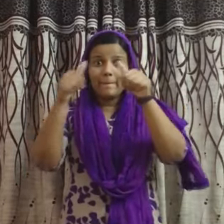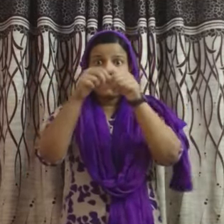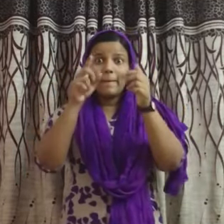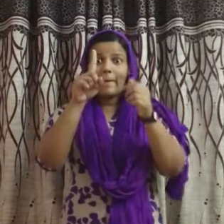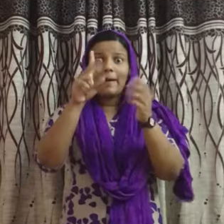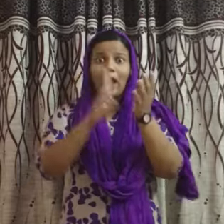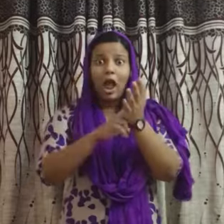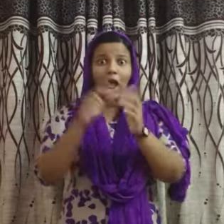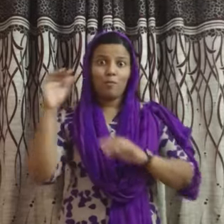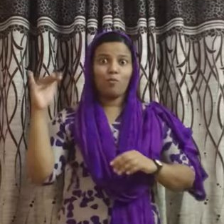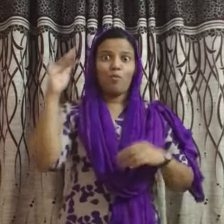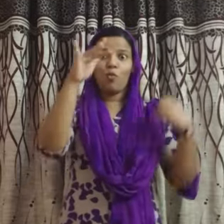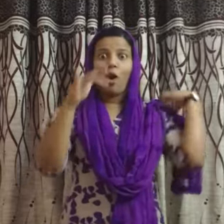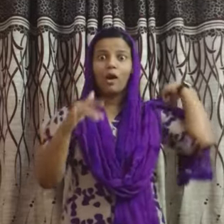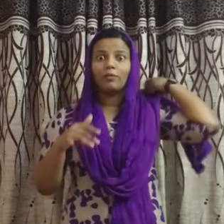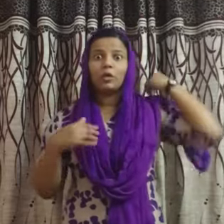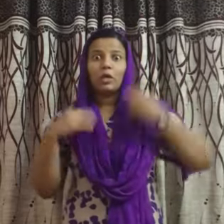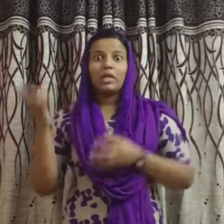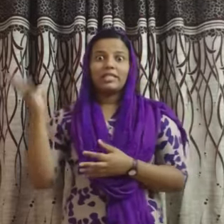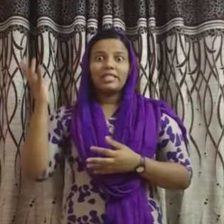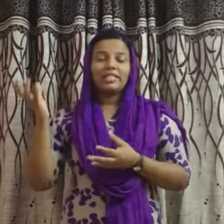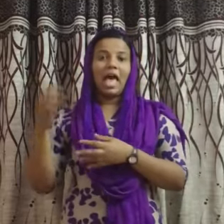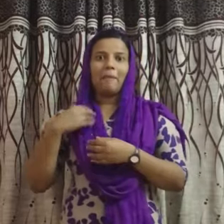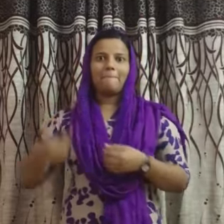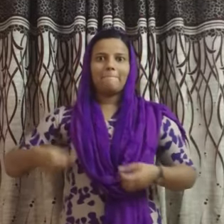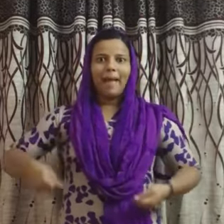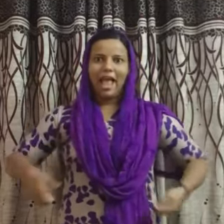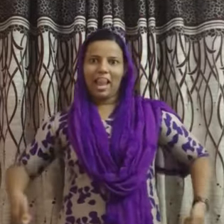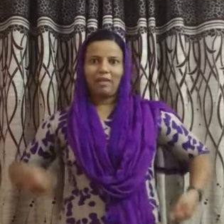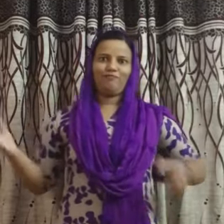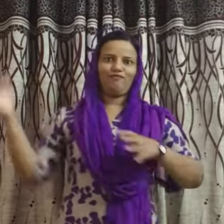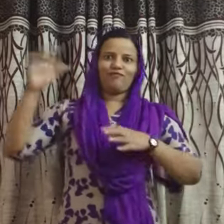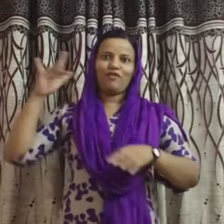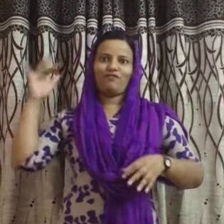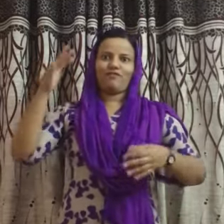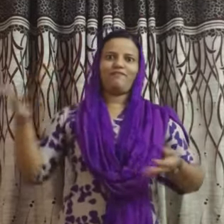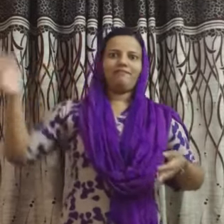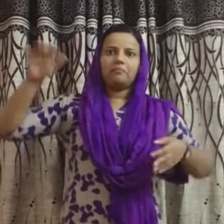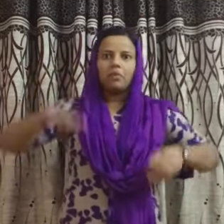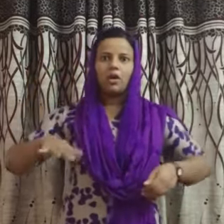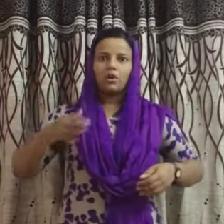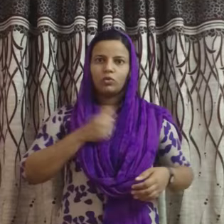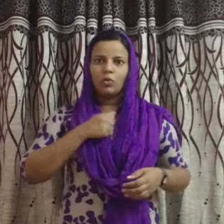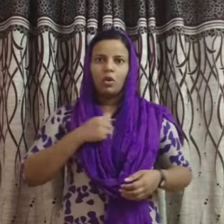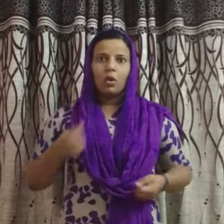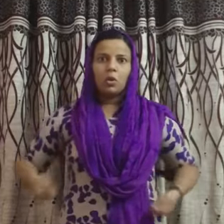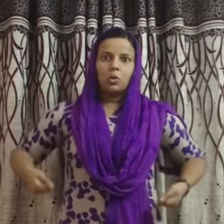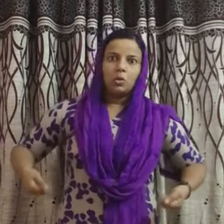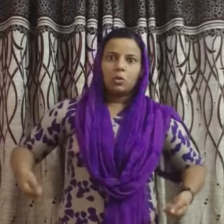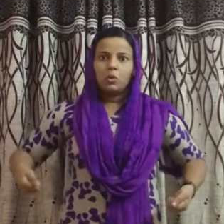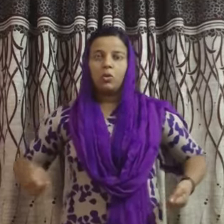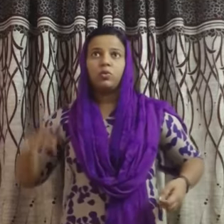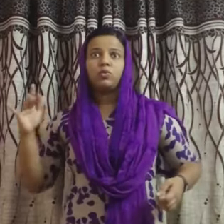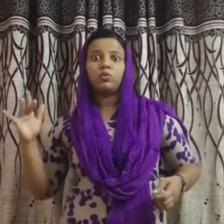30 കിലോ സാധനം, 40 കിലോ സാധനമൊക്കെ ആയിട്ട് ഒരു മനുഷ്യൻ പ്ലെയിനെ കയറാൻ പോകുന്നു. ഈ പ്ലെയിനെ കയറാൻ പോകുന്ന മനുഷ്യൻ ഈ പോകുന്ന വഴിക്ക് ഇത്രയും അടി ഉയരത്തിൽ